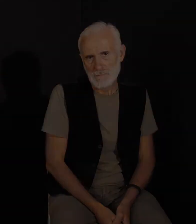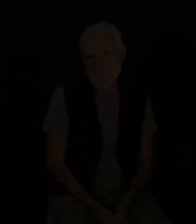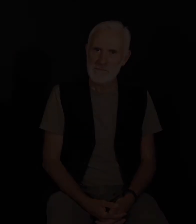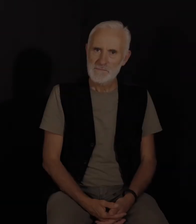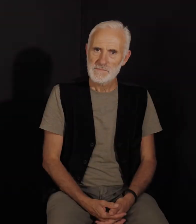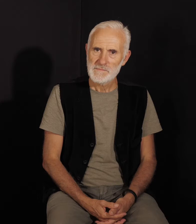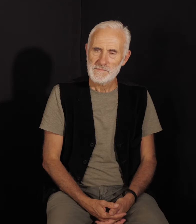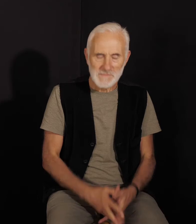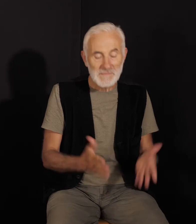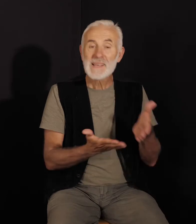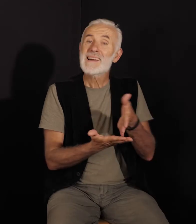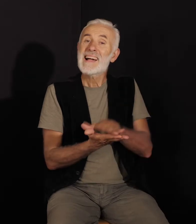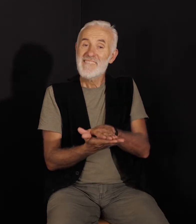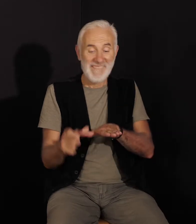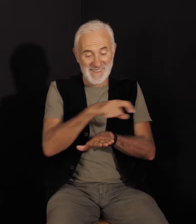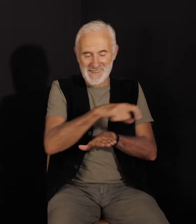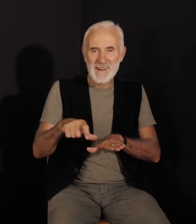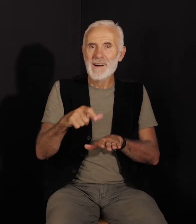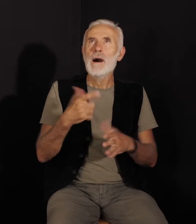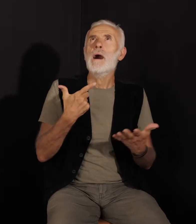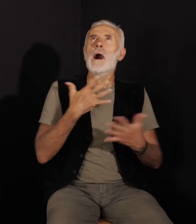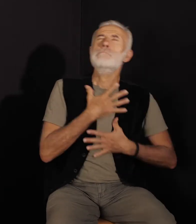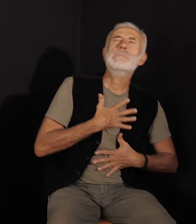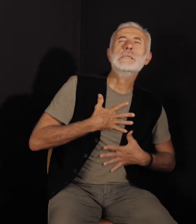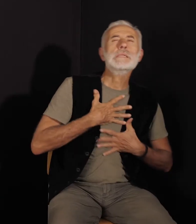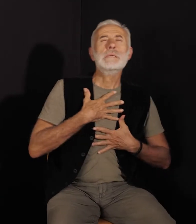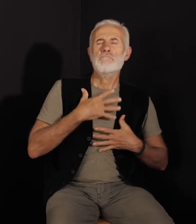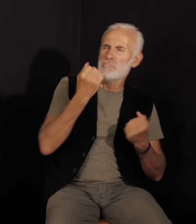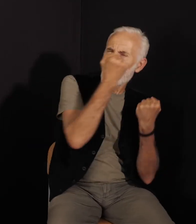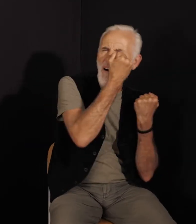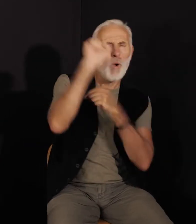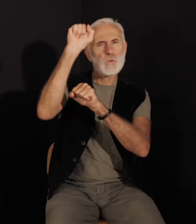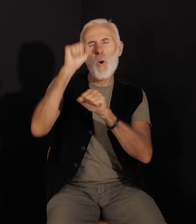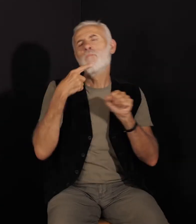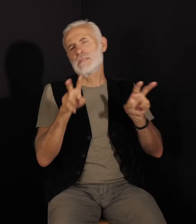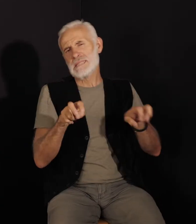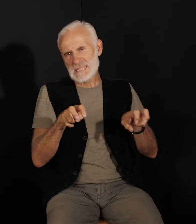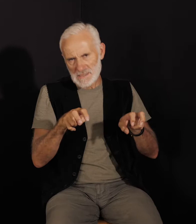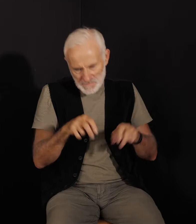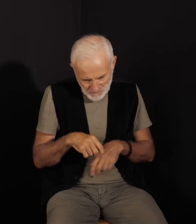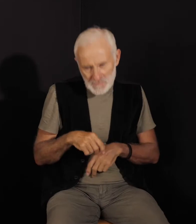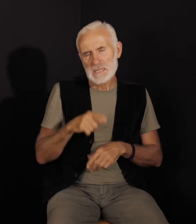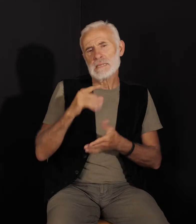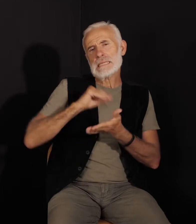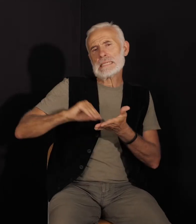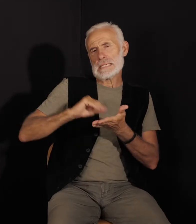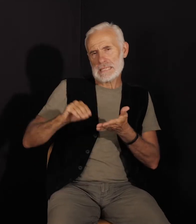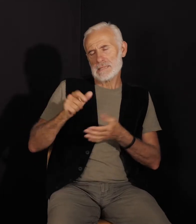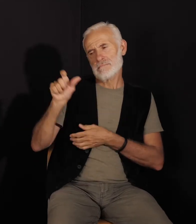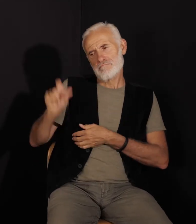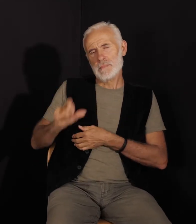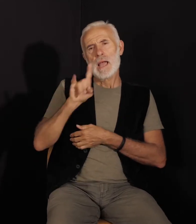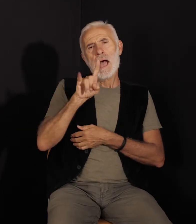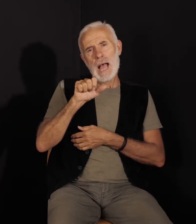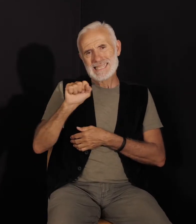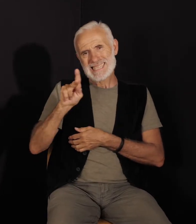Pour vous présenter Pour le plaisir de faire la révolution rapidement, c'est un livre de Jonah Raskin et c'est une